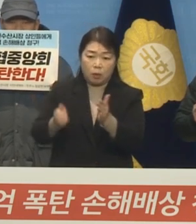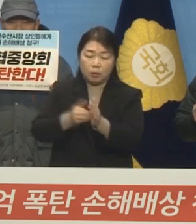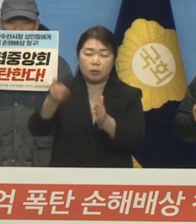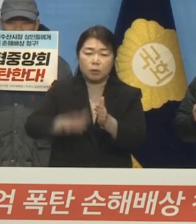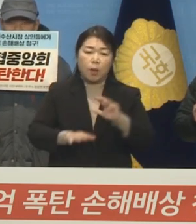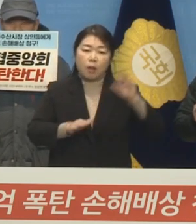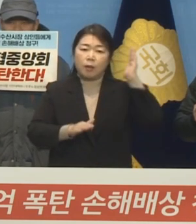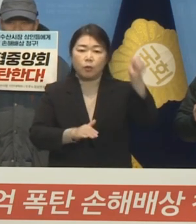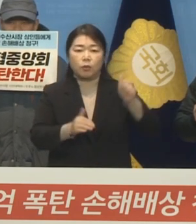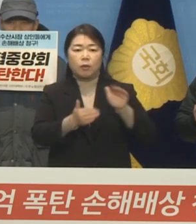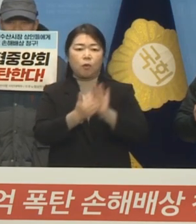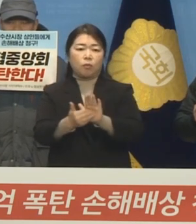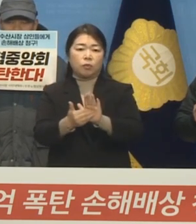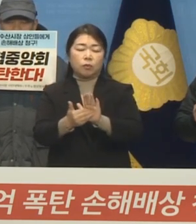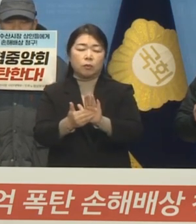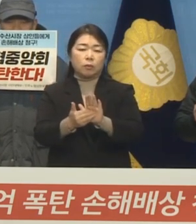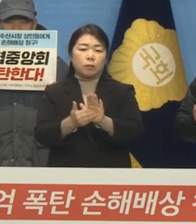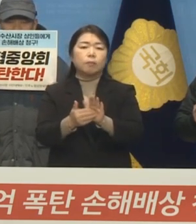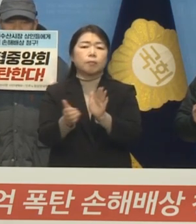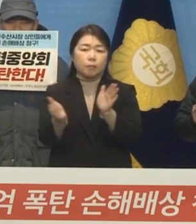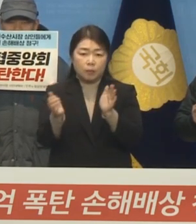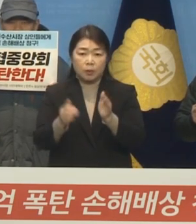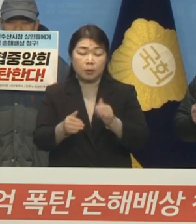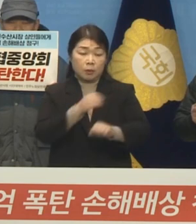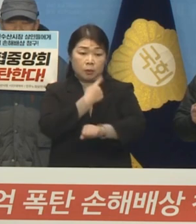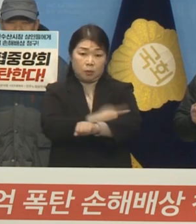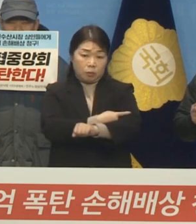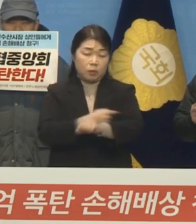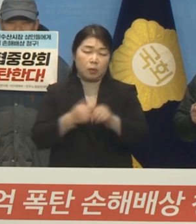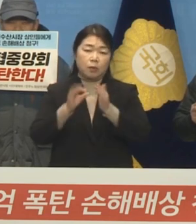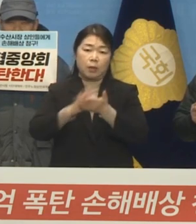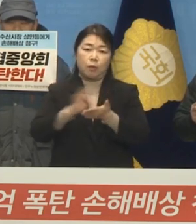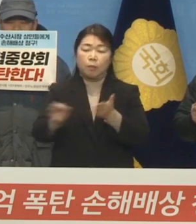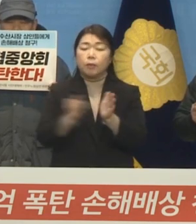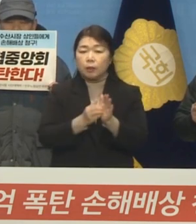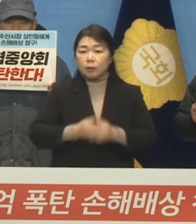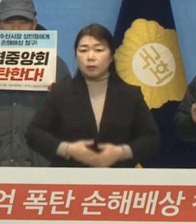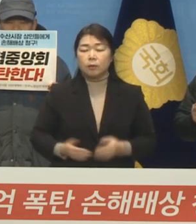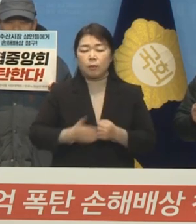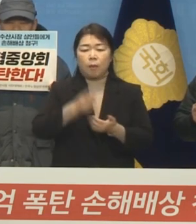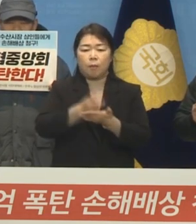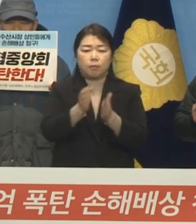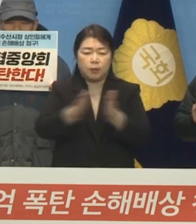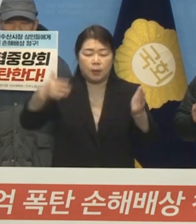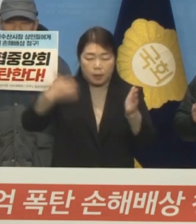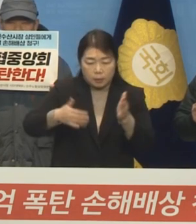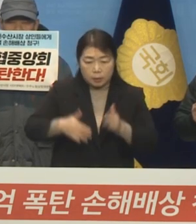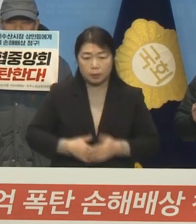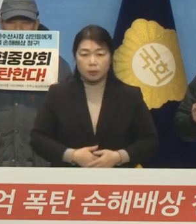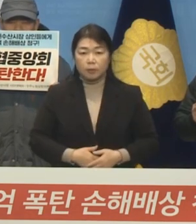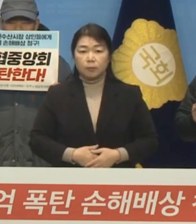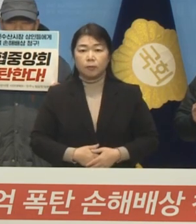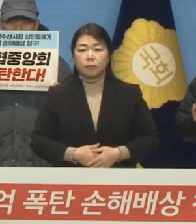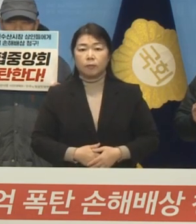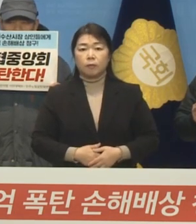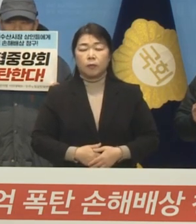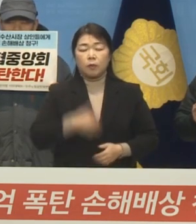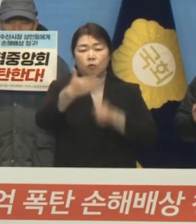거부권을 행사해왔습니다. 구시장 상인들에 대한 손배소 또한 전혀 다르지 않습니다. 9년 동안 생존의